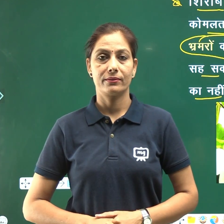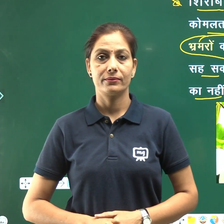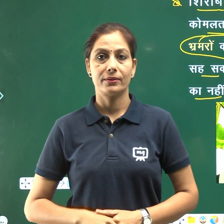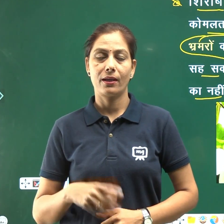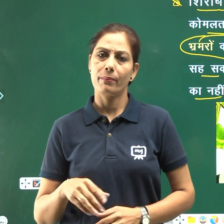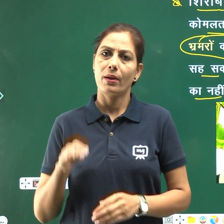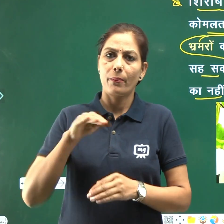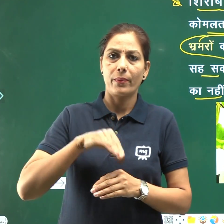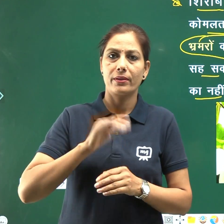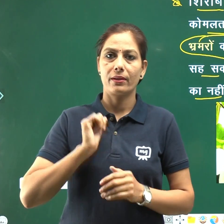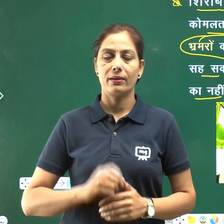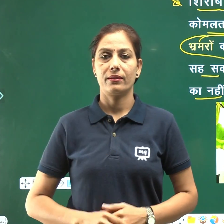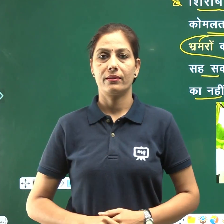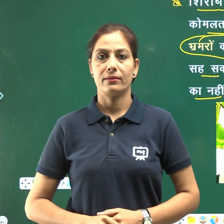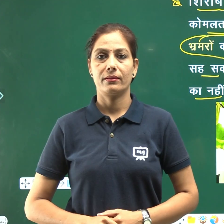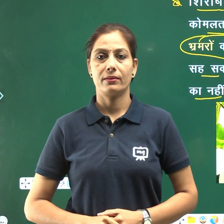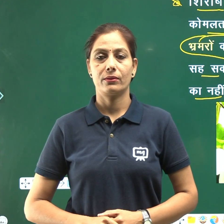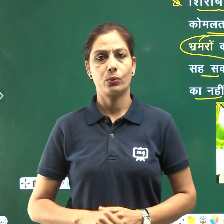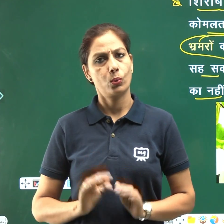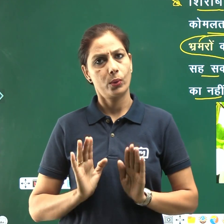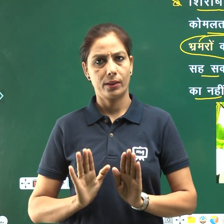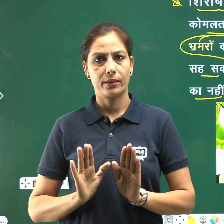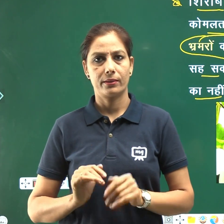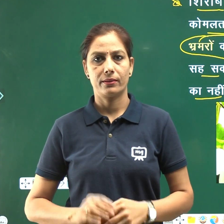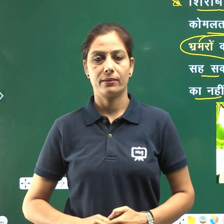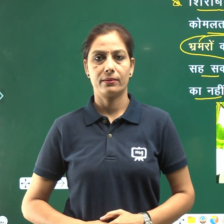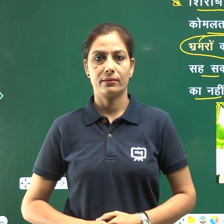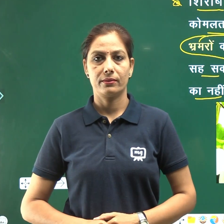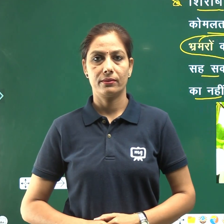इन पर बैठता है तो ये लगे रहते हैं।